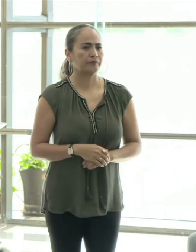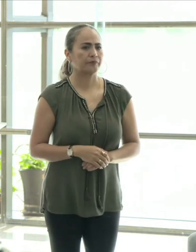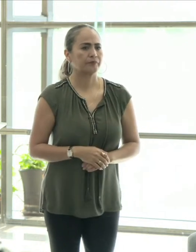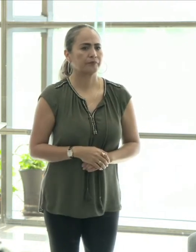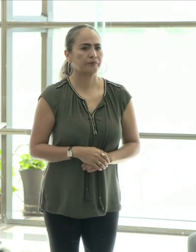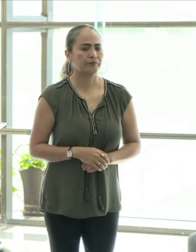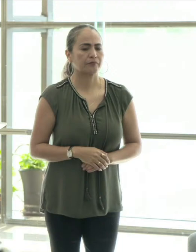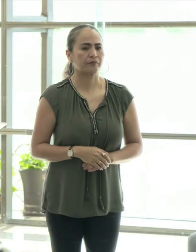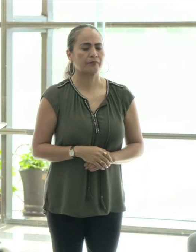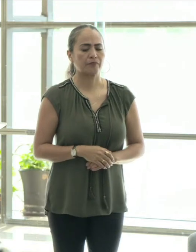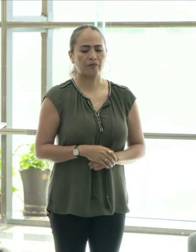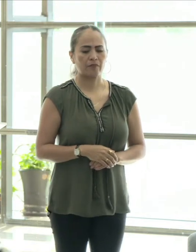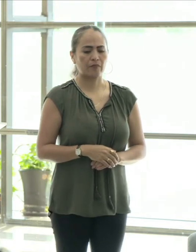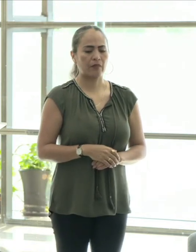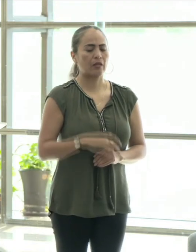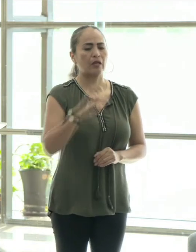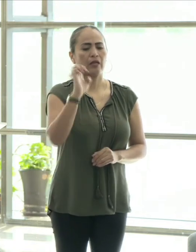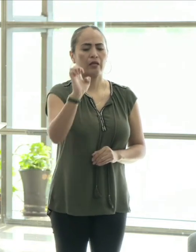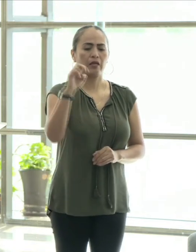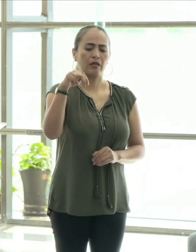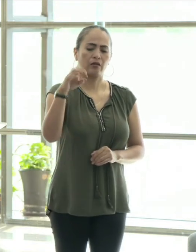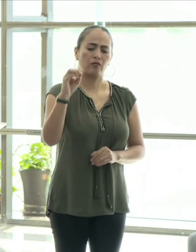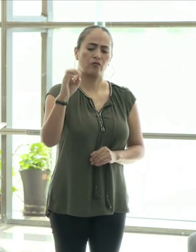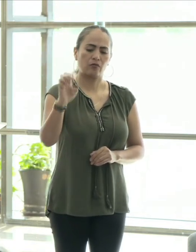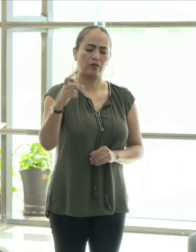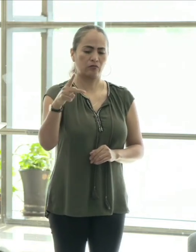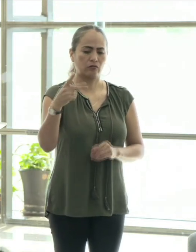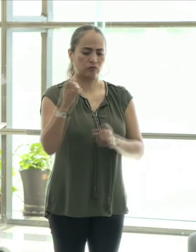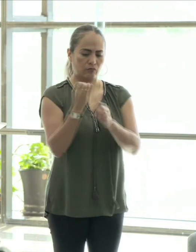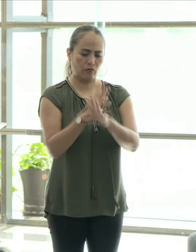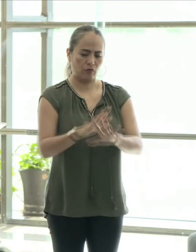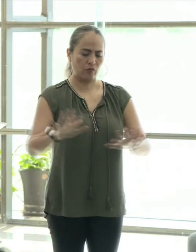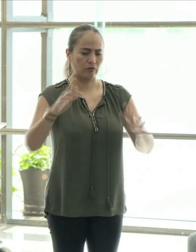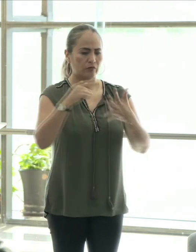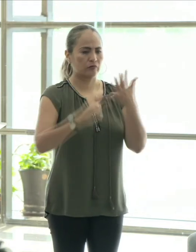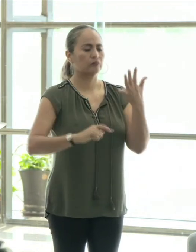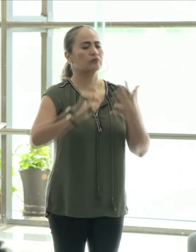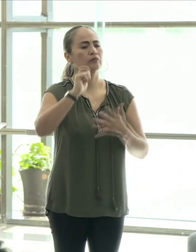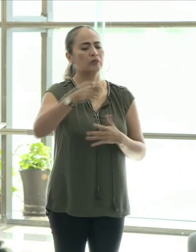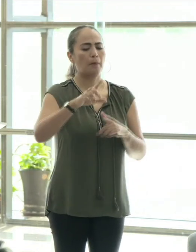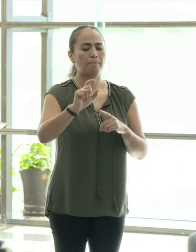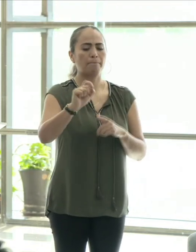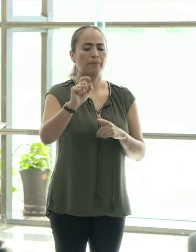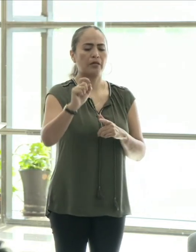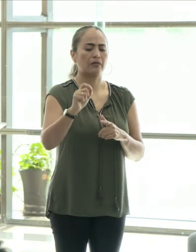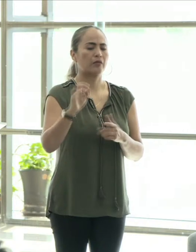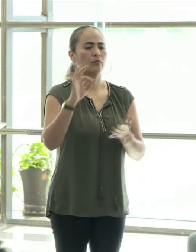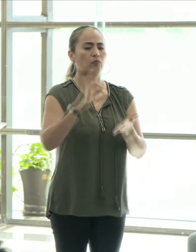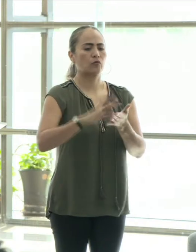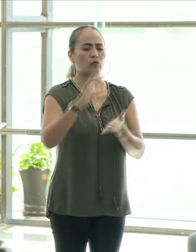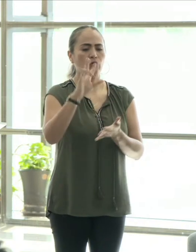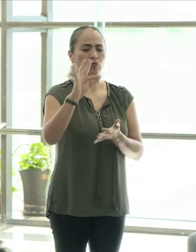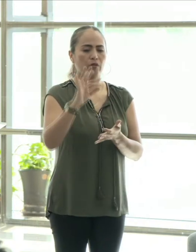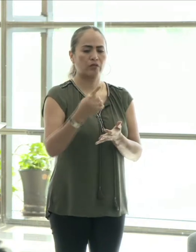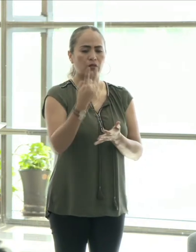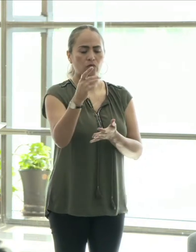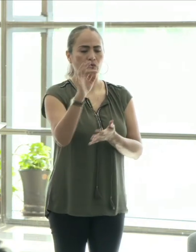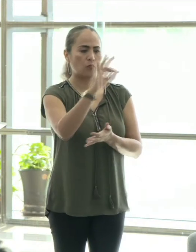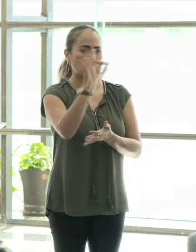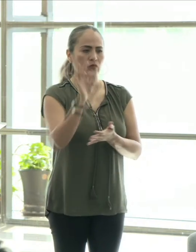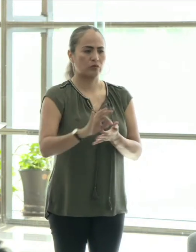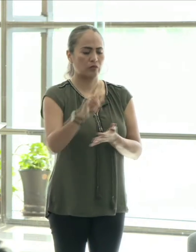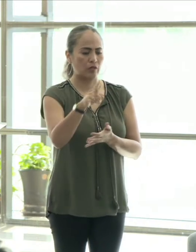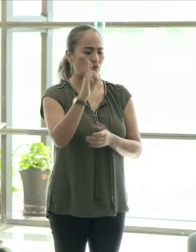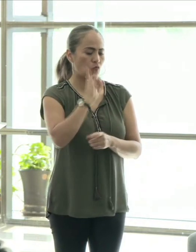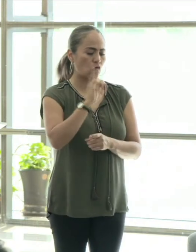vemos que los datos de la Noe revelan que el 20.41% de las mujeres pertenecientes